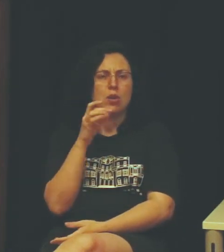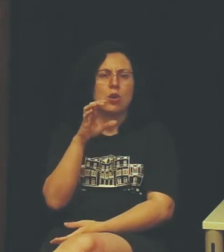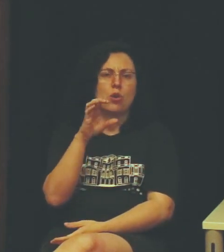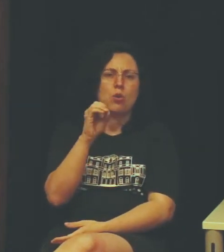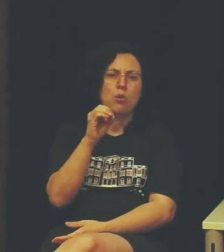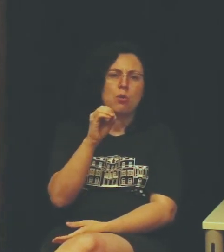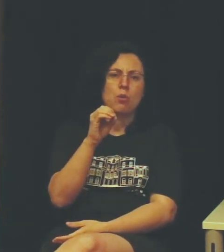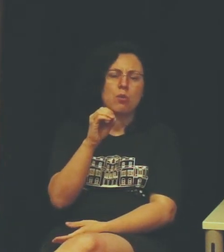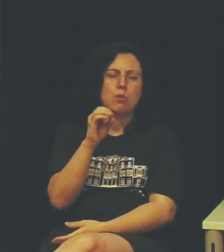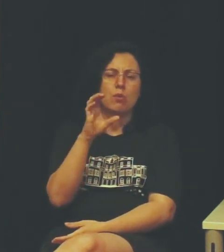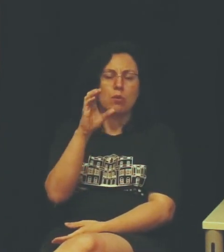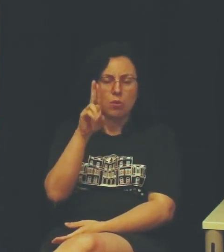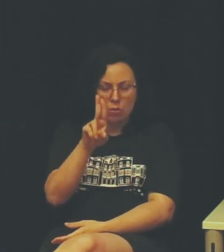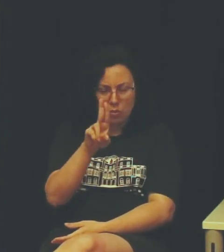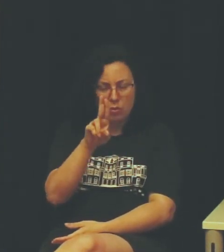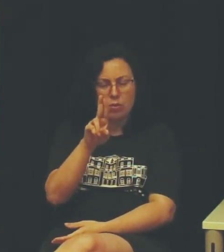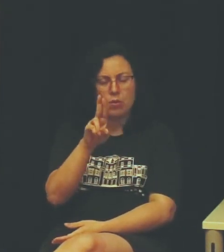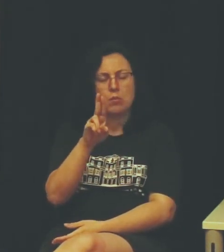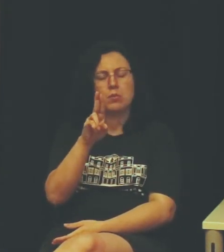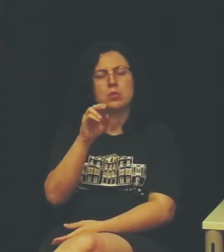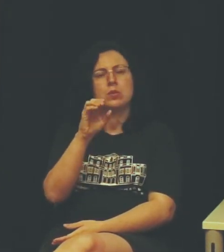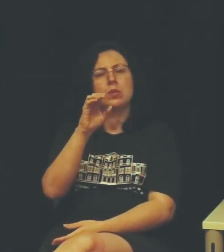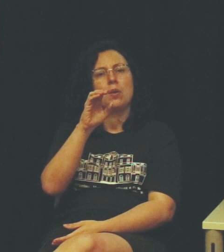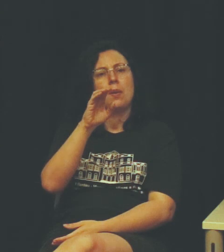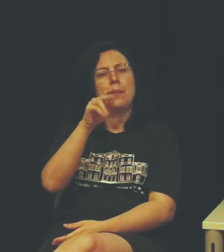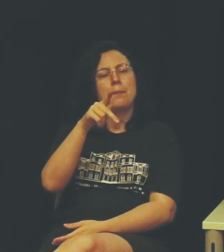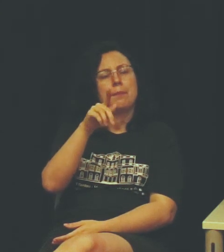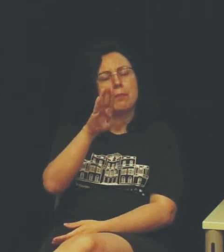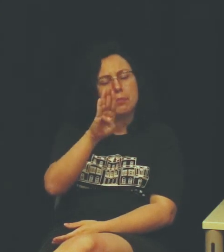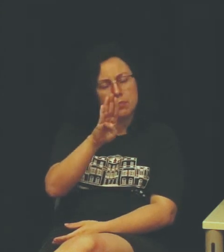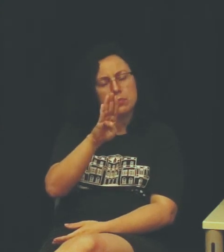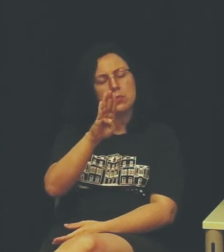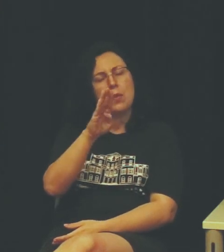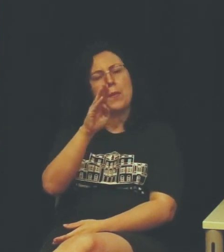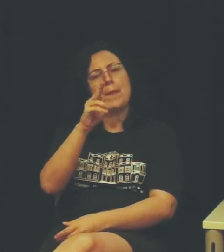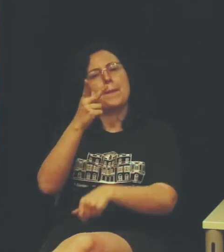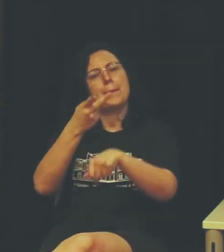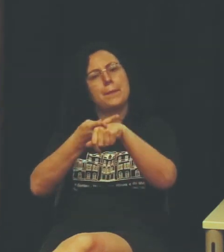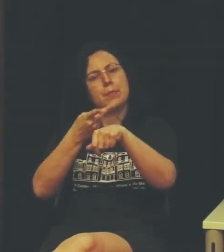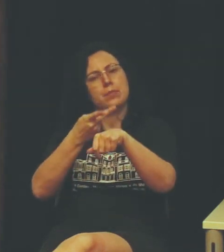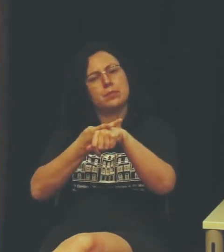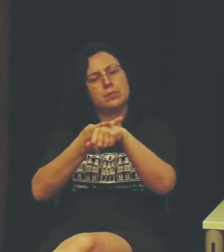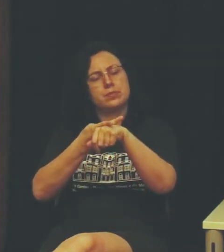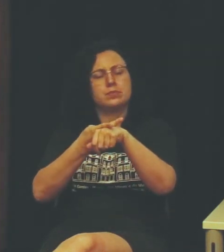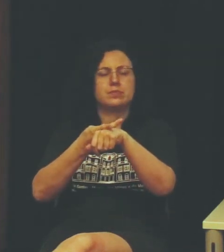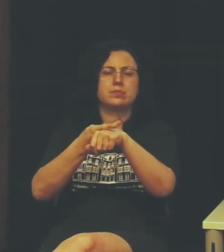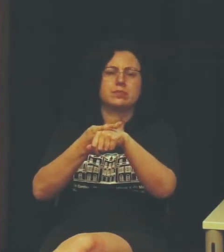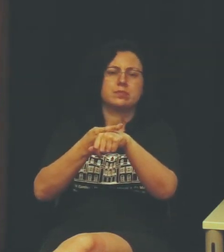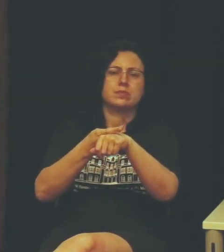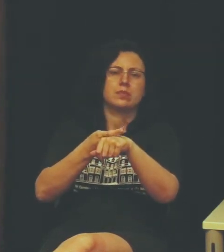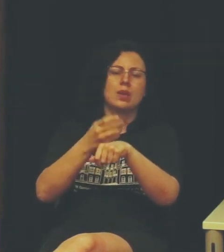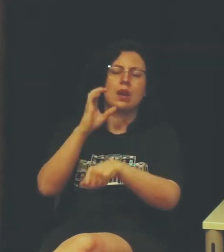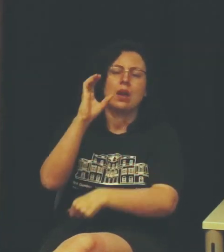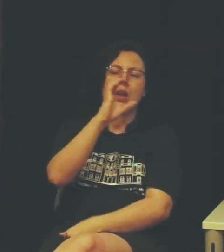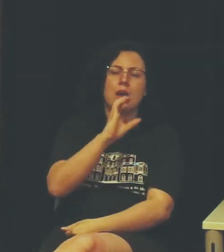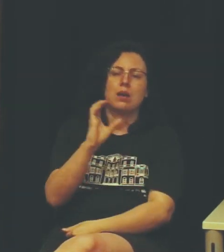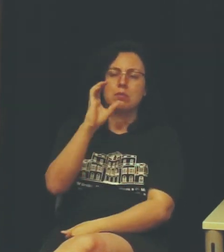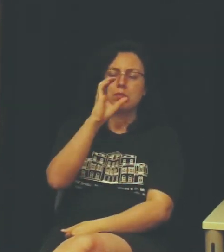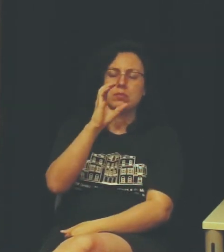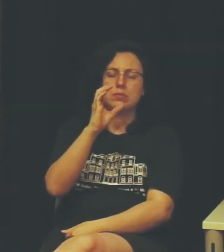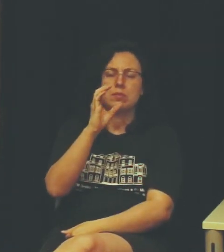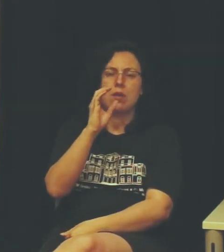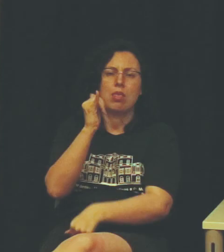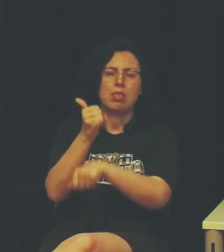cobre, chumbo, prata, carvão, né? Que é a fonte de carbono, ferro. Aqui, por exemplo, está